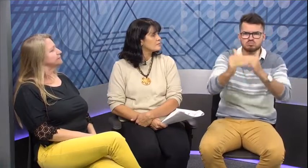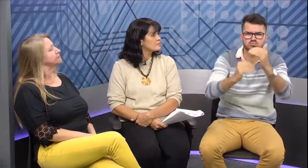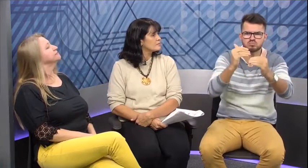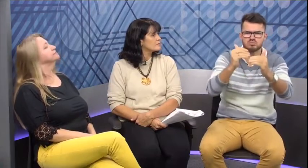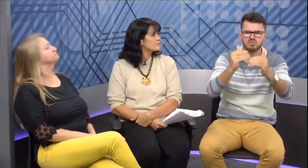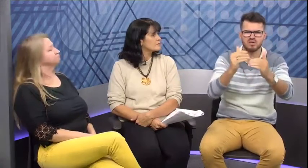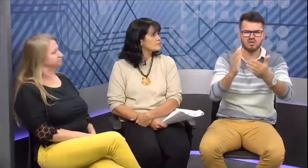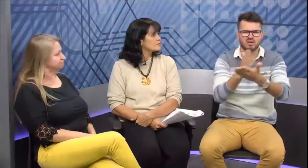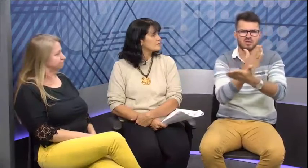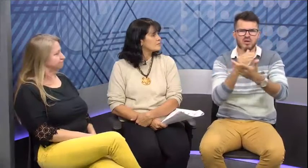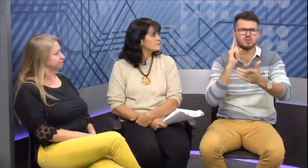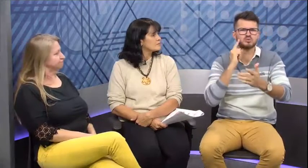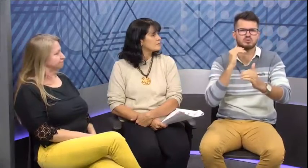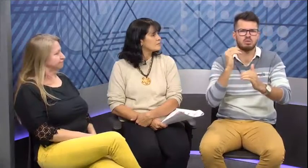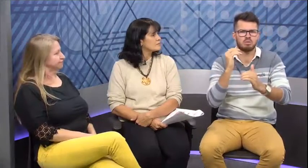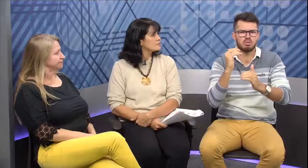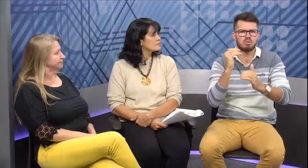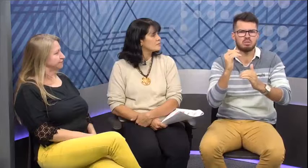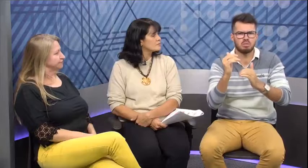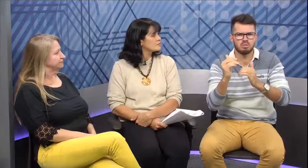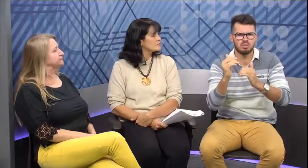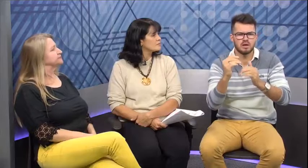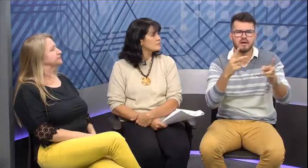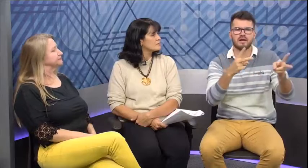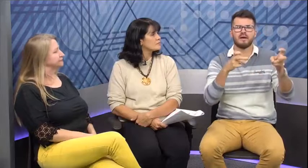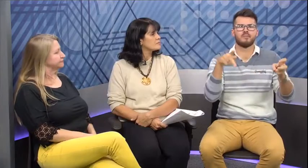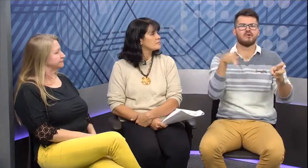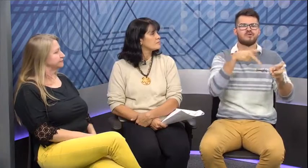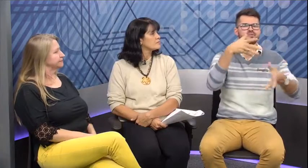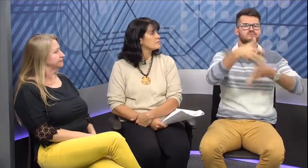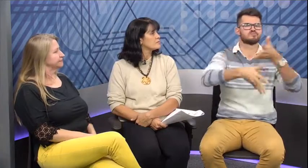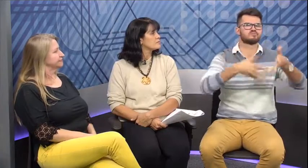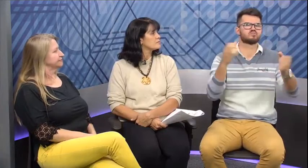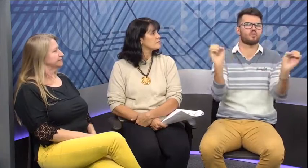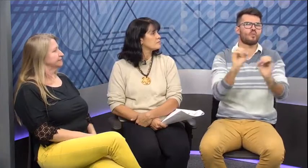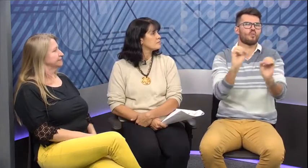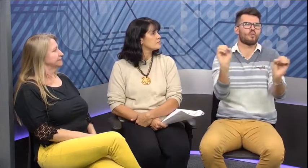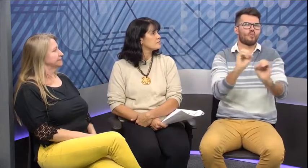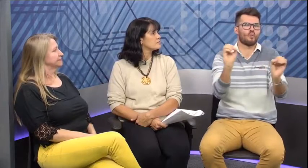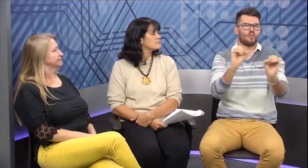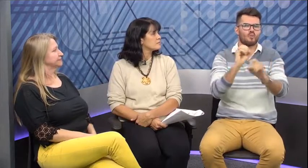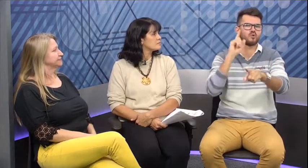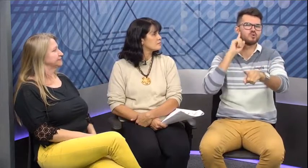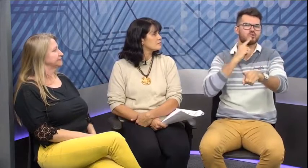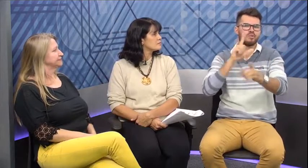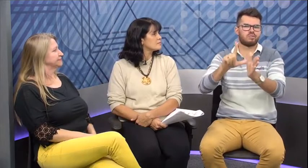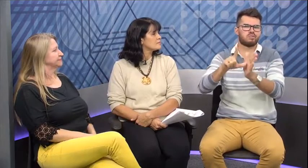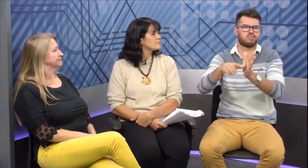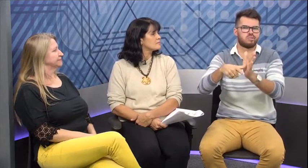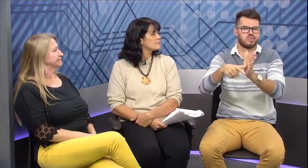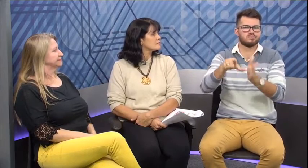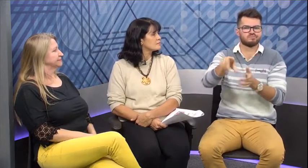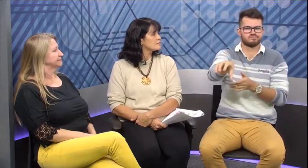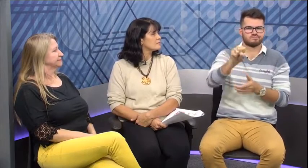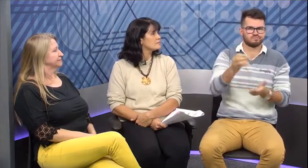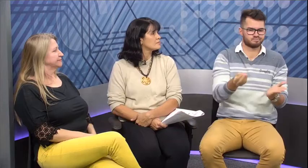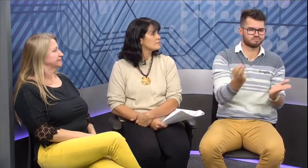professores estão buscando desenvolver os alunos com a literatura, e se percebe que, se não utiliza a Libras, né,